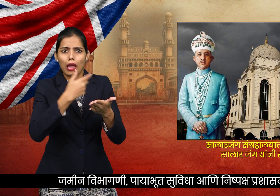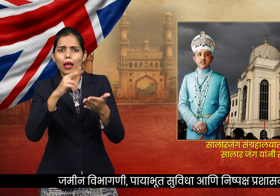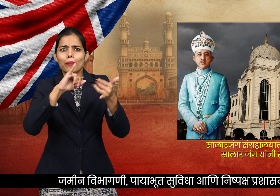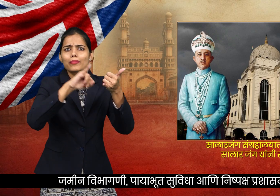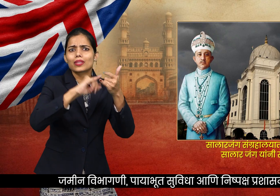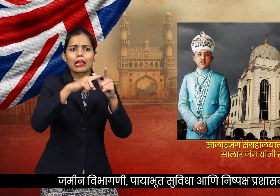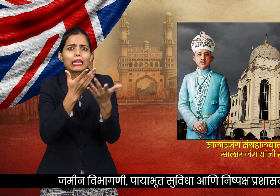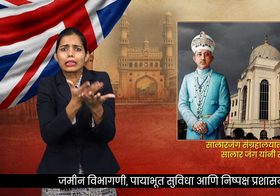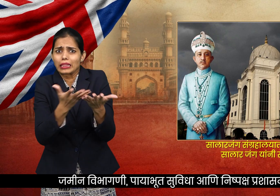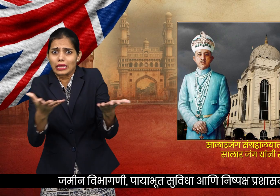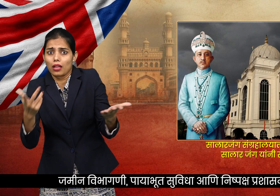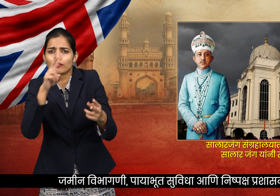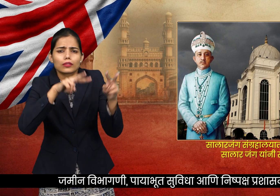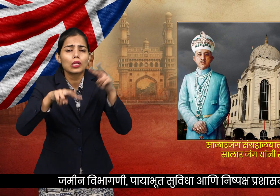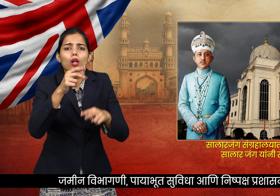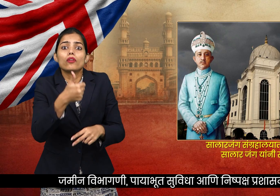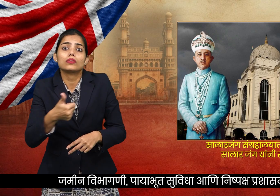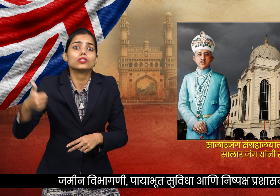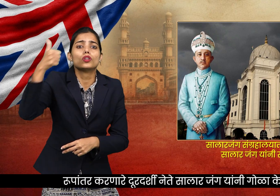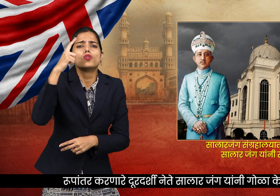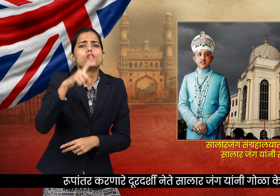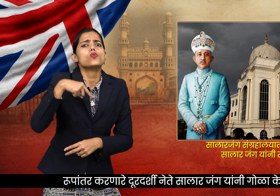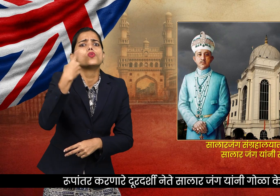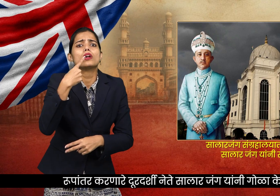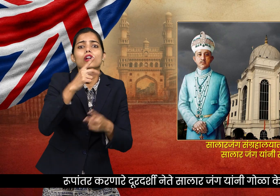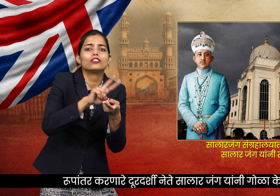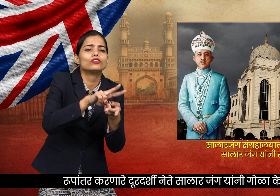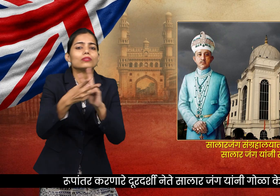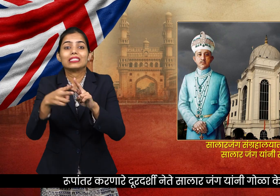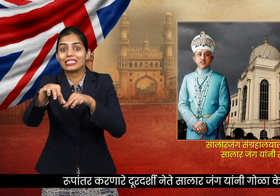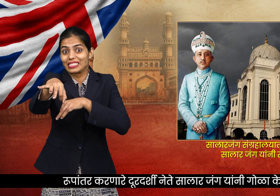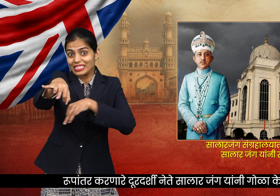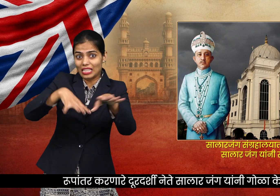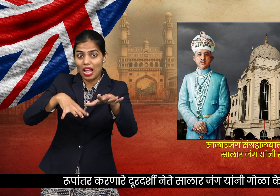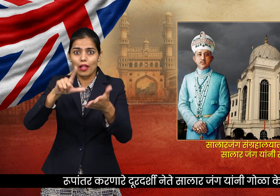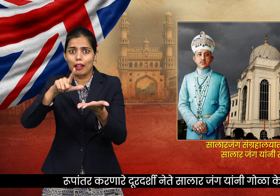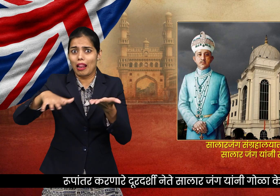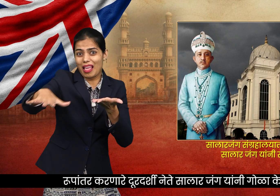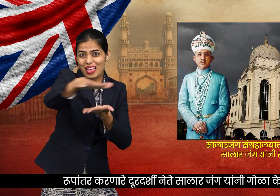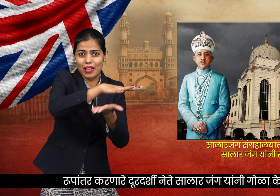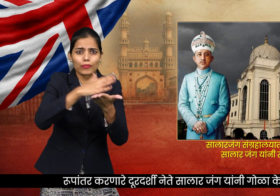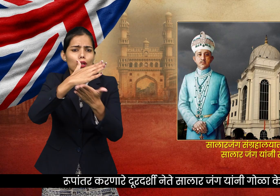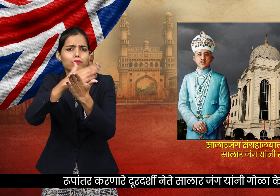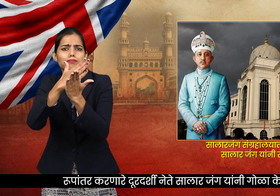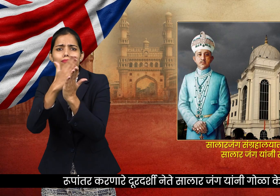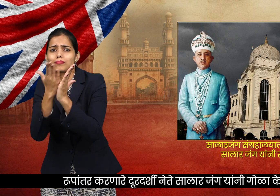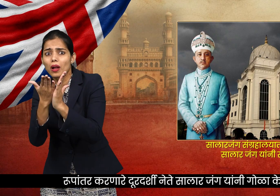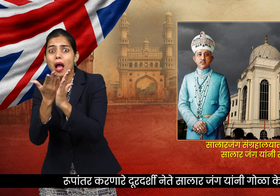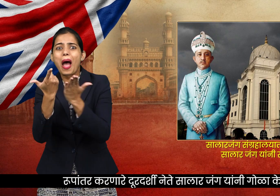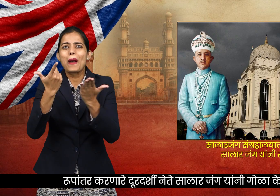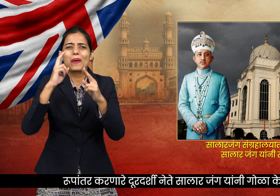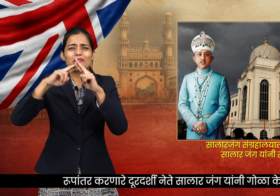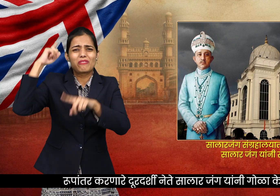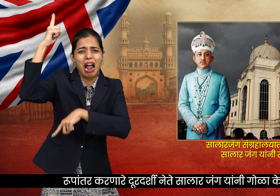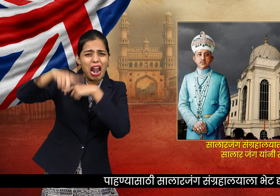निष्पक्ष प्रशासनाद्वारे शहराचे रूपांतर करणारे दूरदर्शी नेते सालार जंग यांनी गोळा